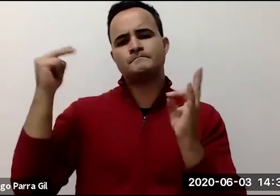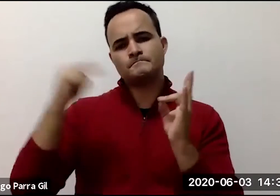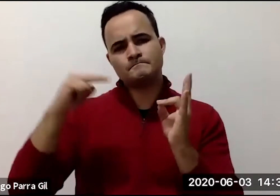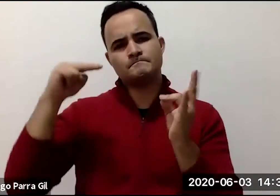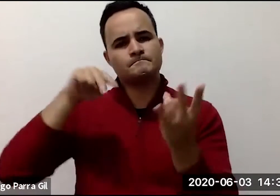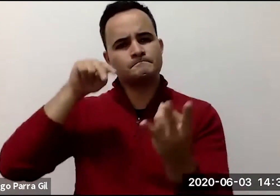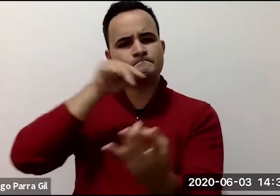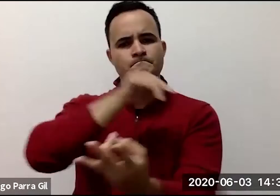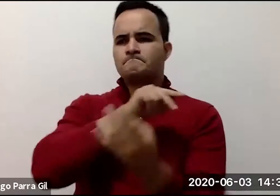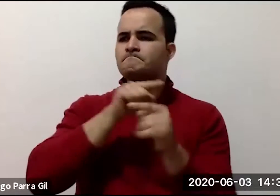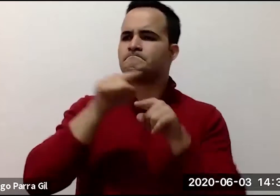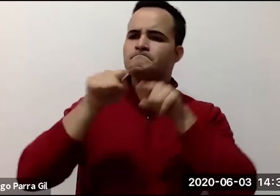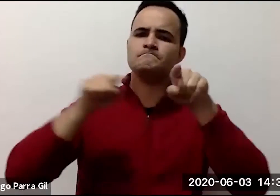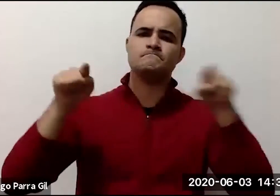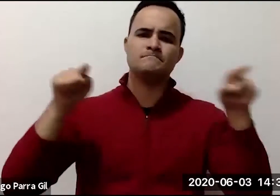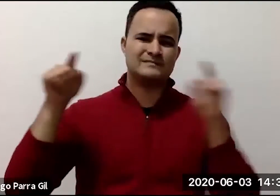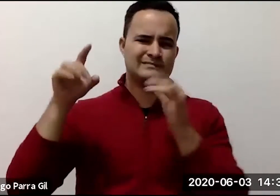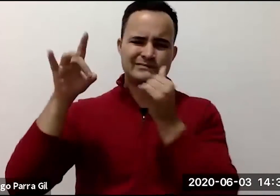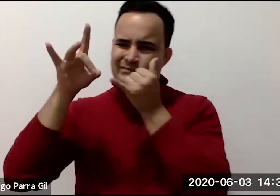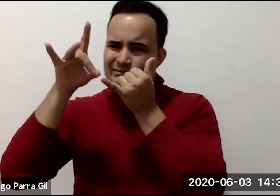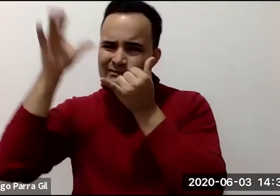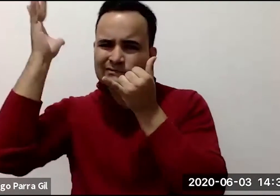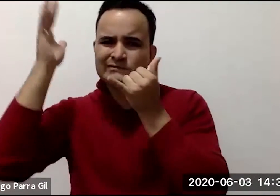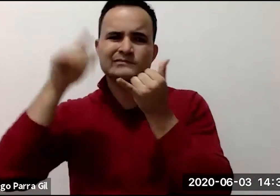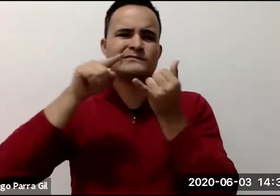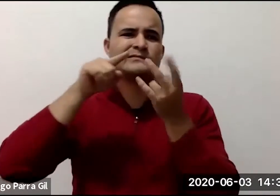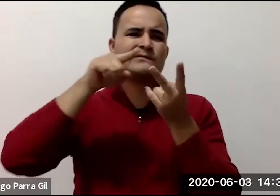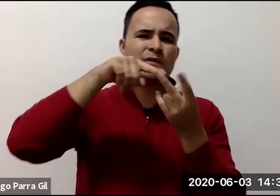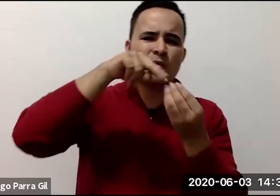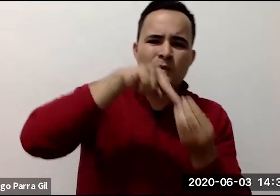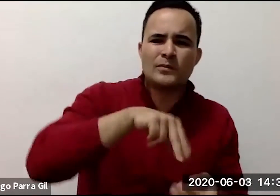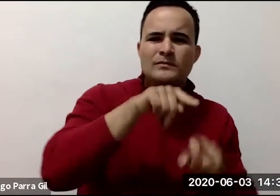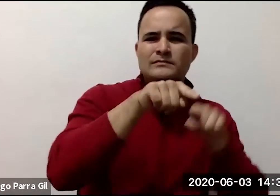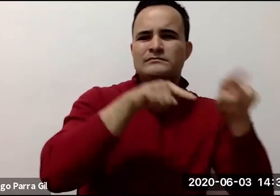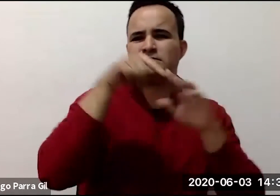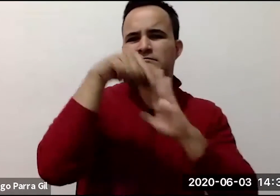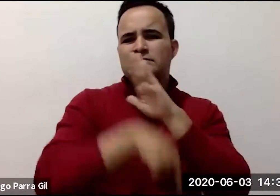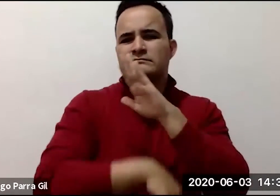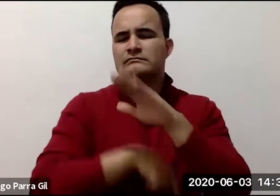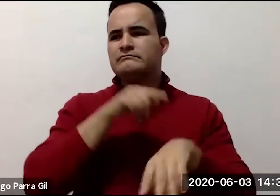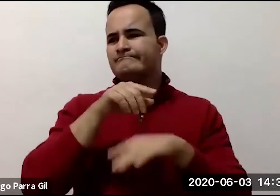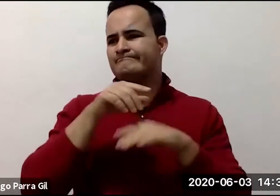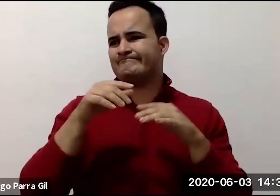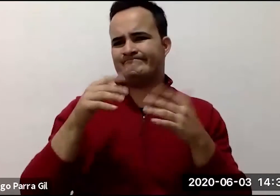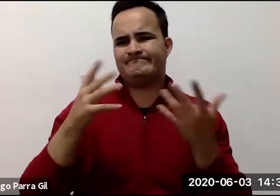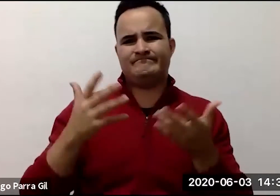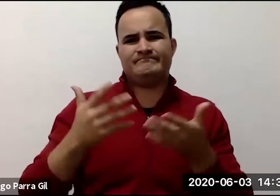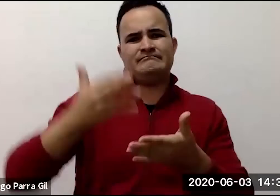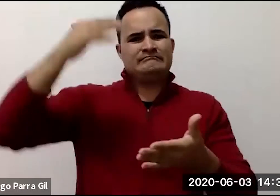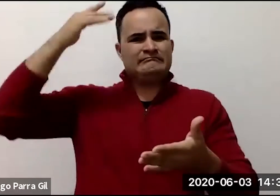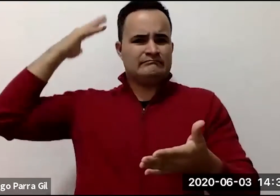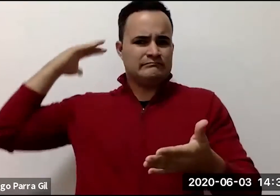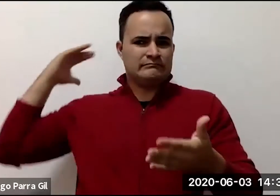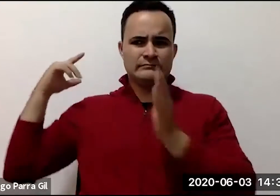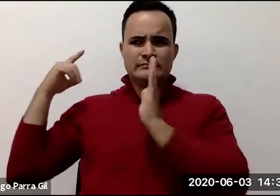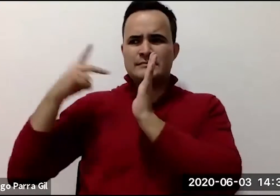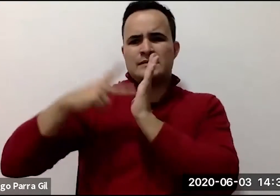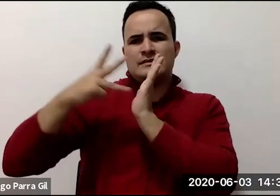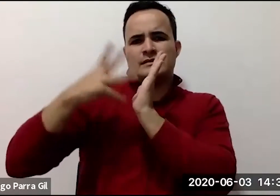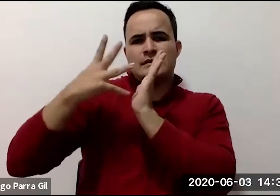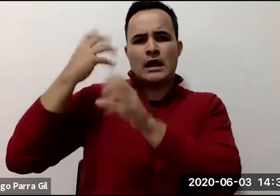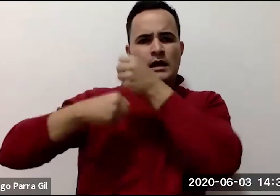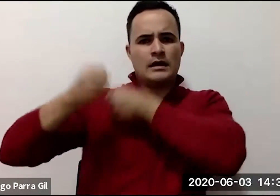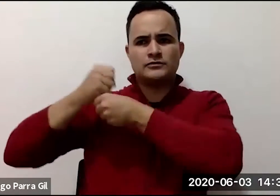que dialogan con las ancestralidades indígenas o milenarias de nuestra tierra, pudiéramos afirmar que